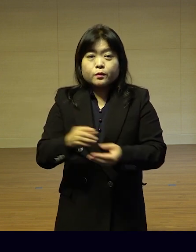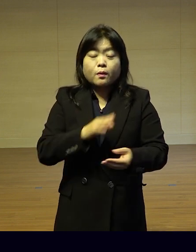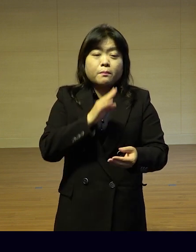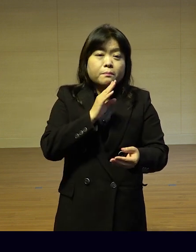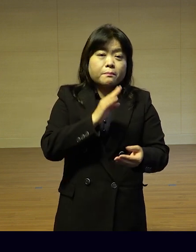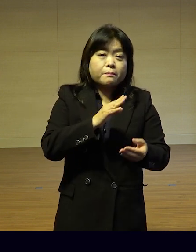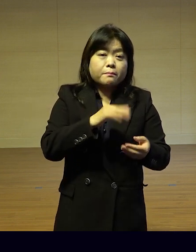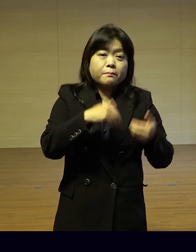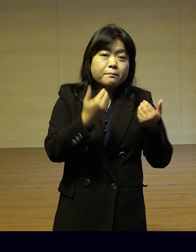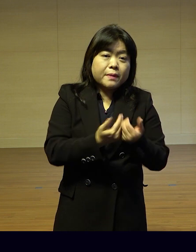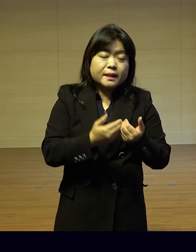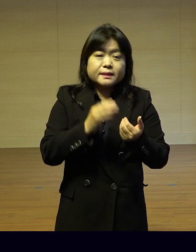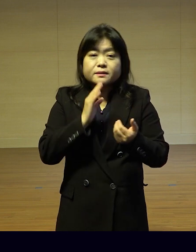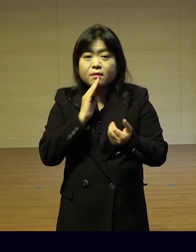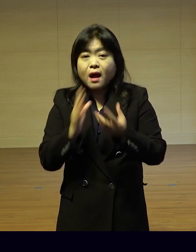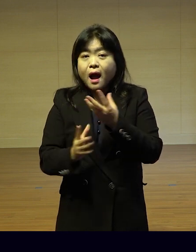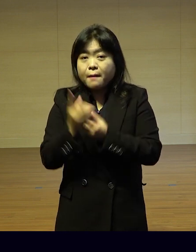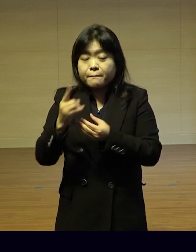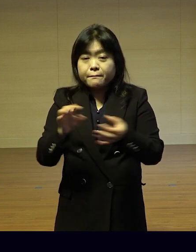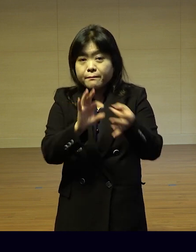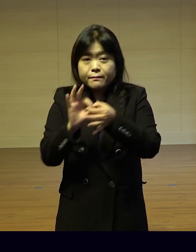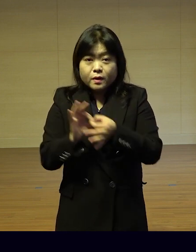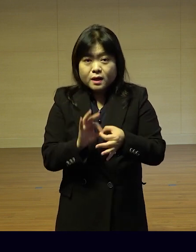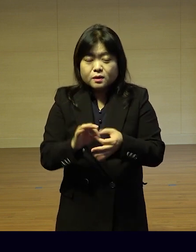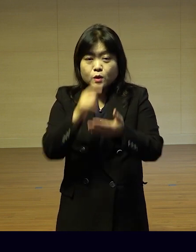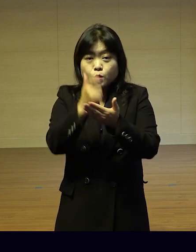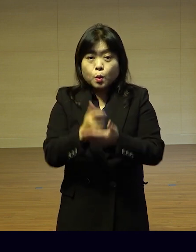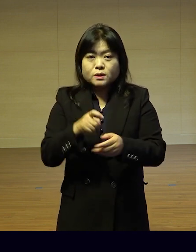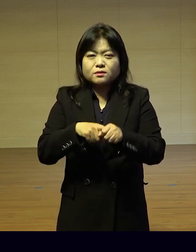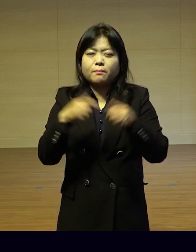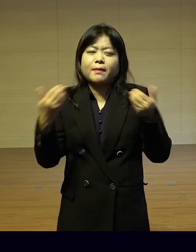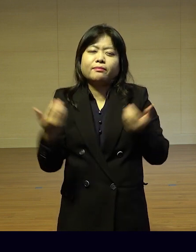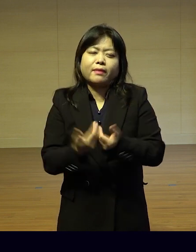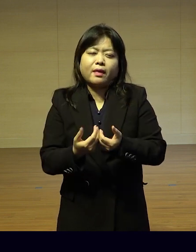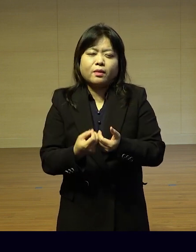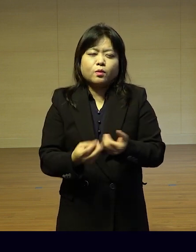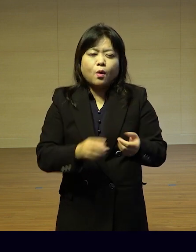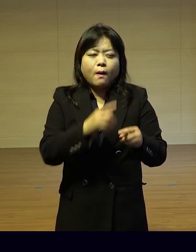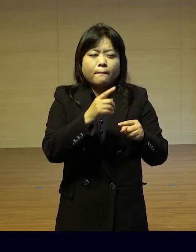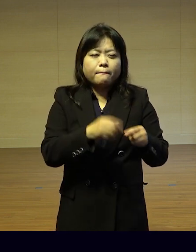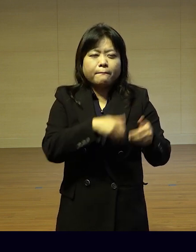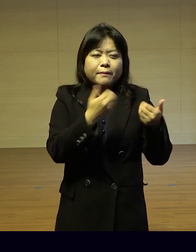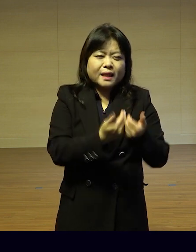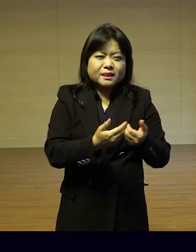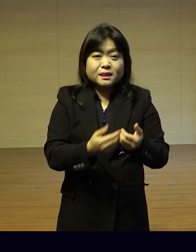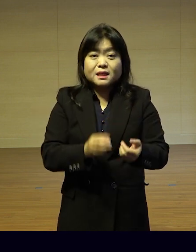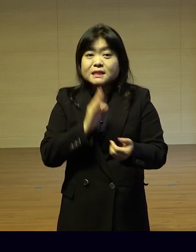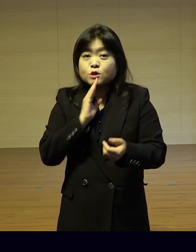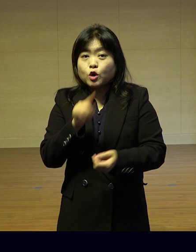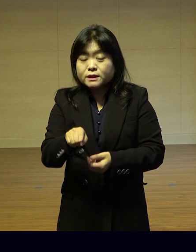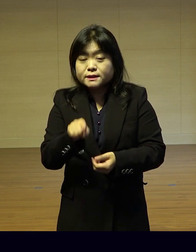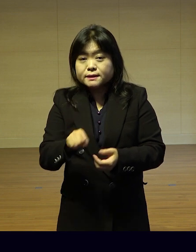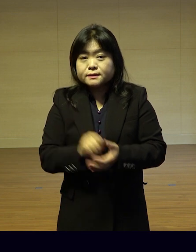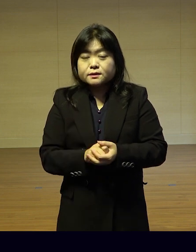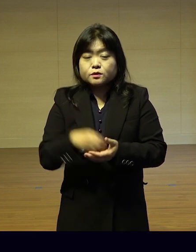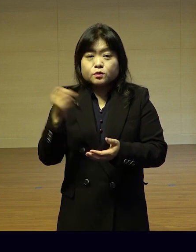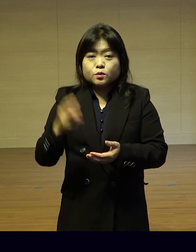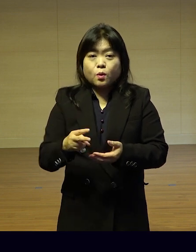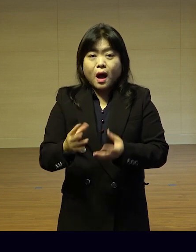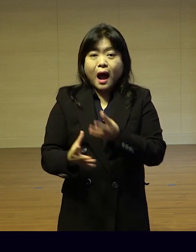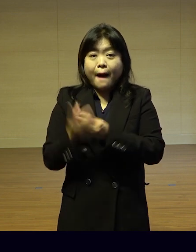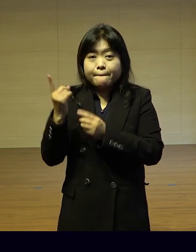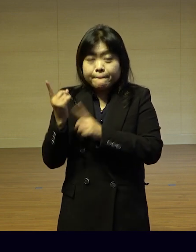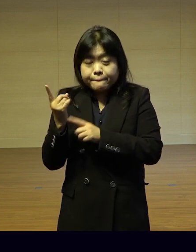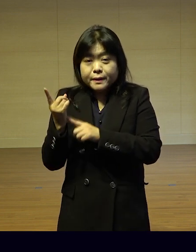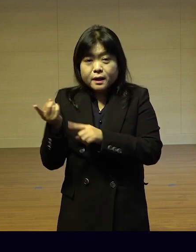사이에 성립하는 관계는 논리적 반대 관계 내지 반명제가 정명제를, 그리고